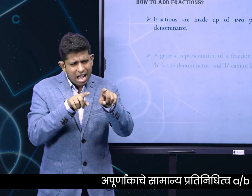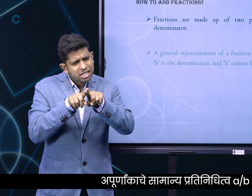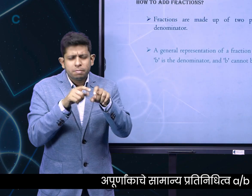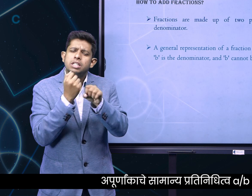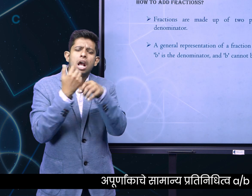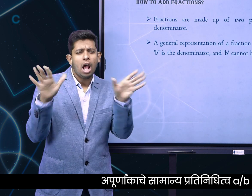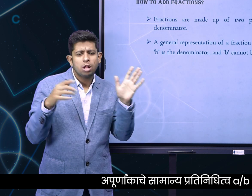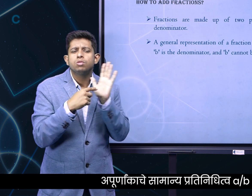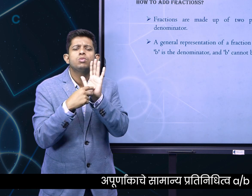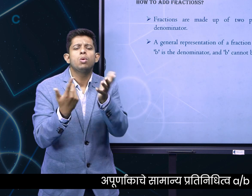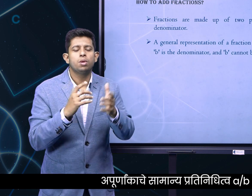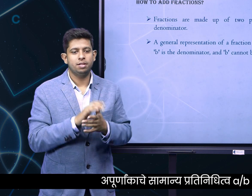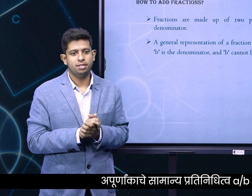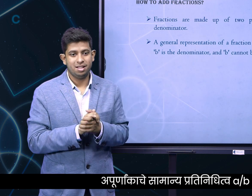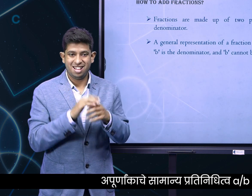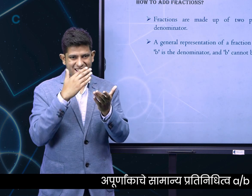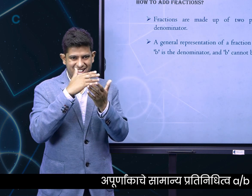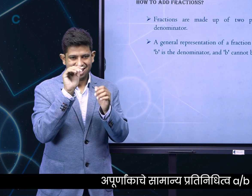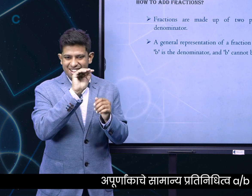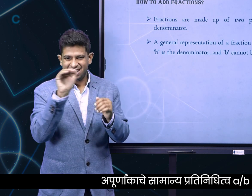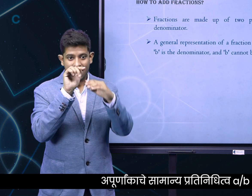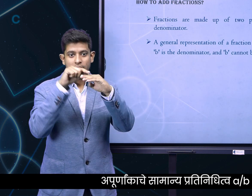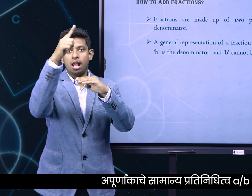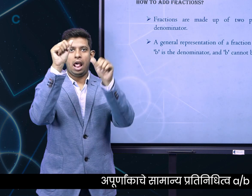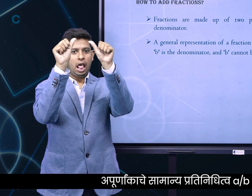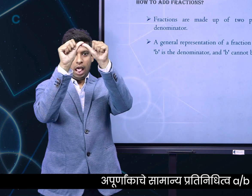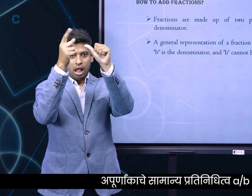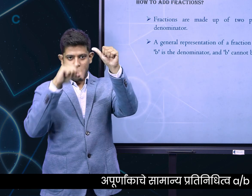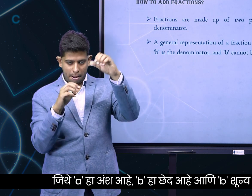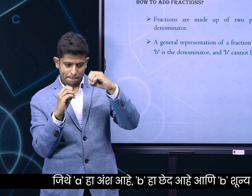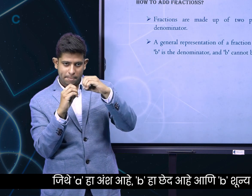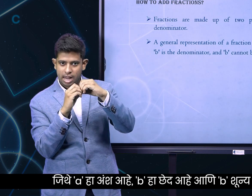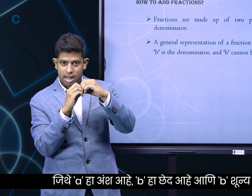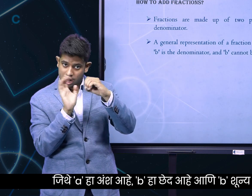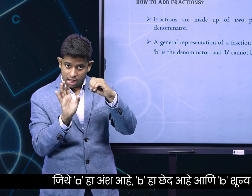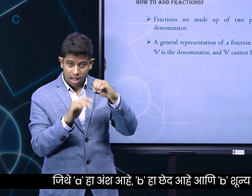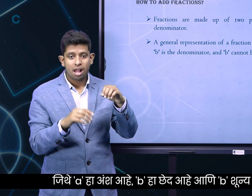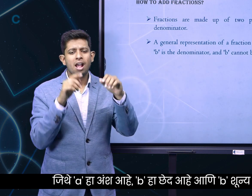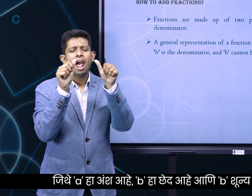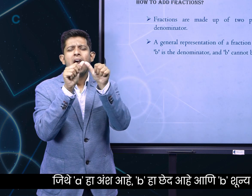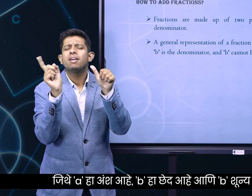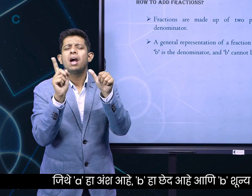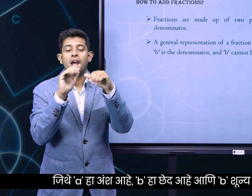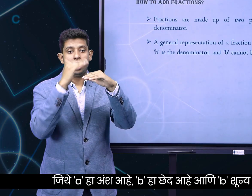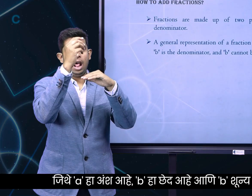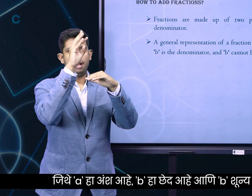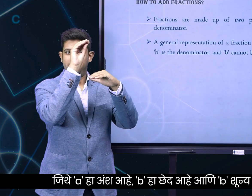अपूर्णांकांचे सामान्य प्रतिनिधित्व a/b आहे, जिथे a हा अंश आहे, b हा छेद आहे आणि